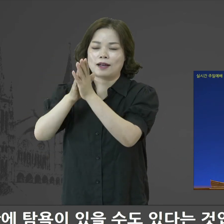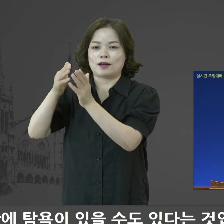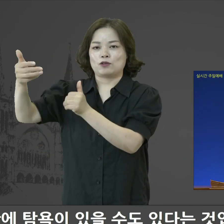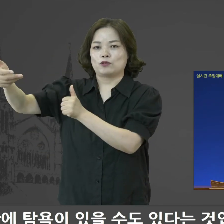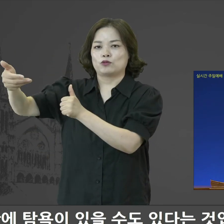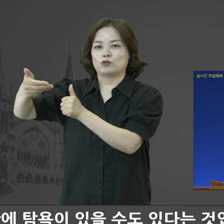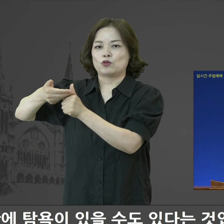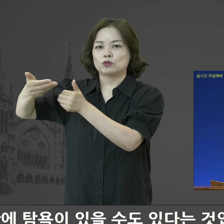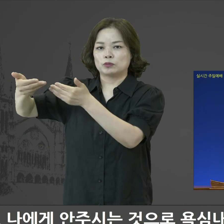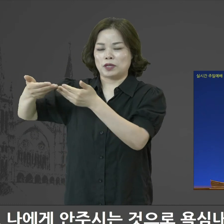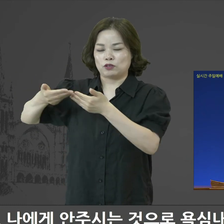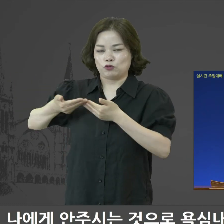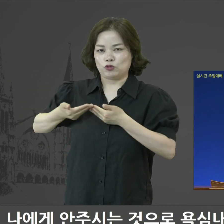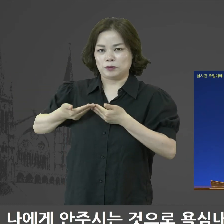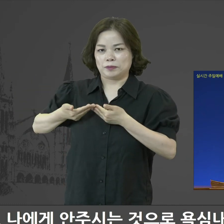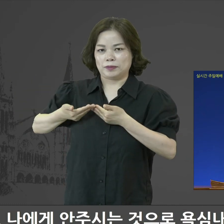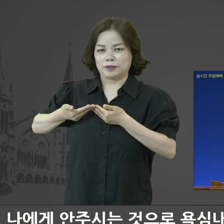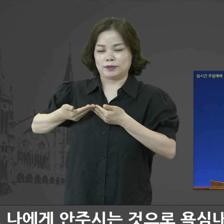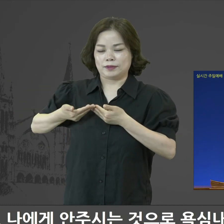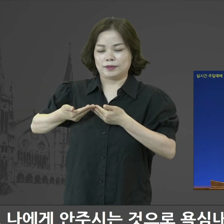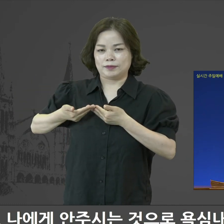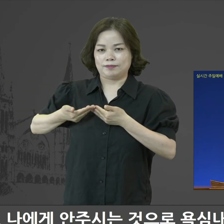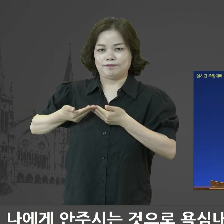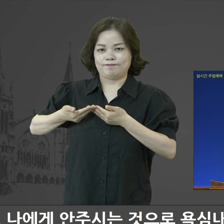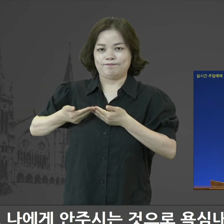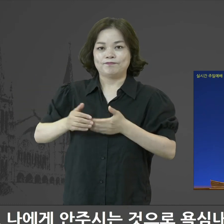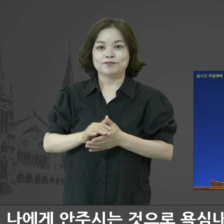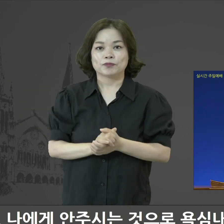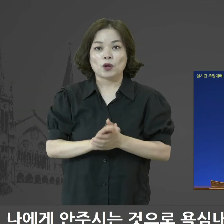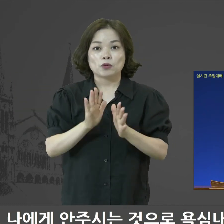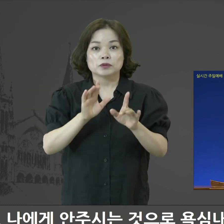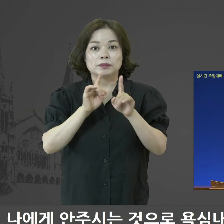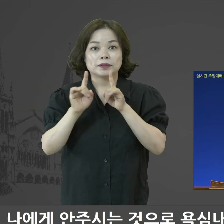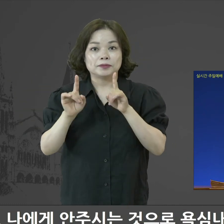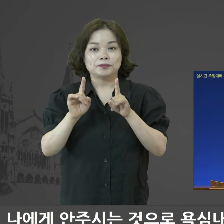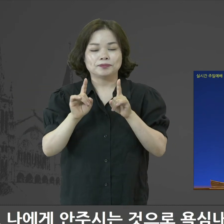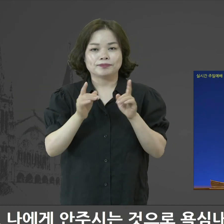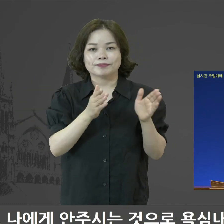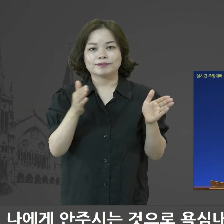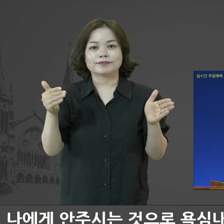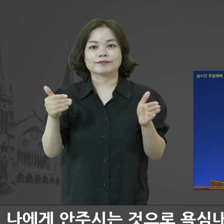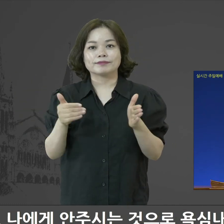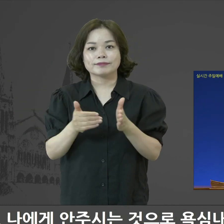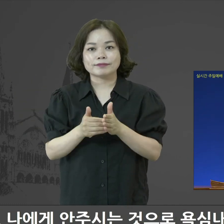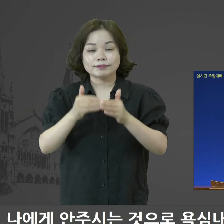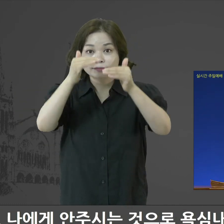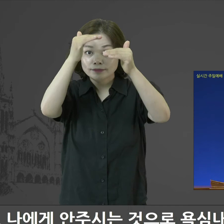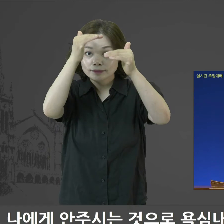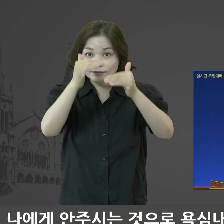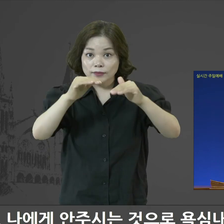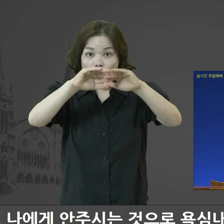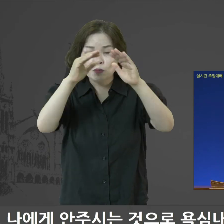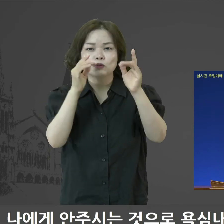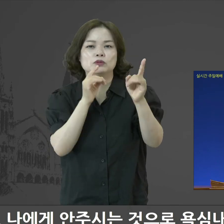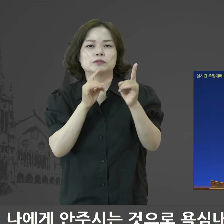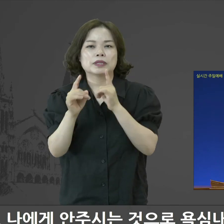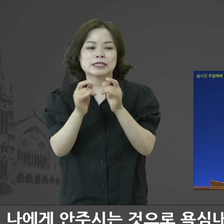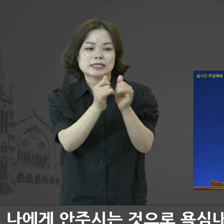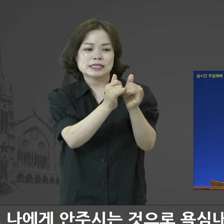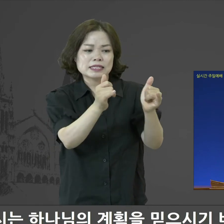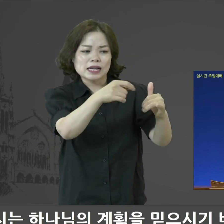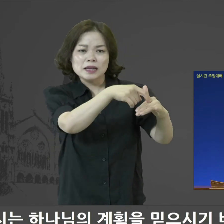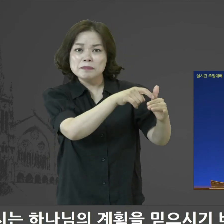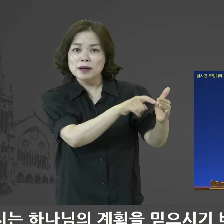공급해 주신다는 사실입니다. 이제 오늘 말씀을 경don합니다. 오늘 본문의 모든 말씀은